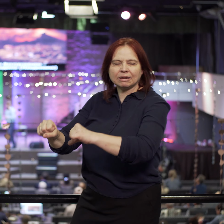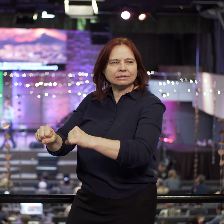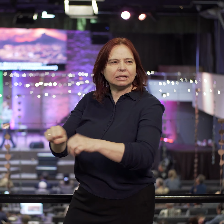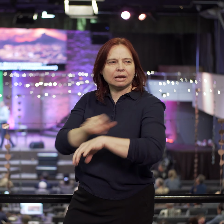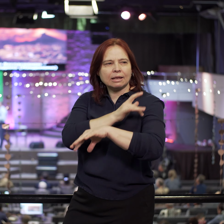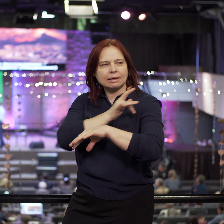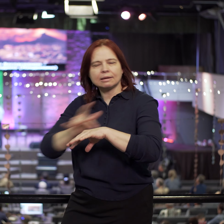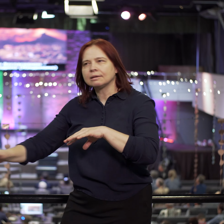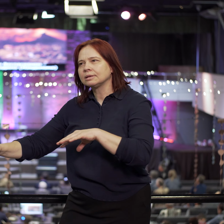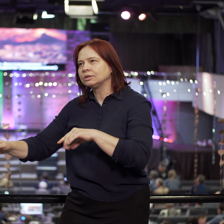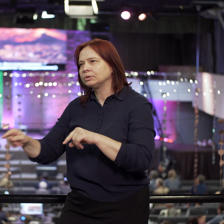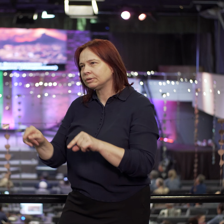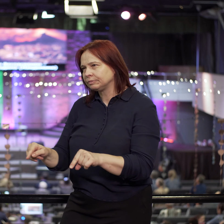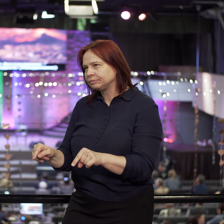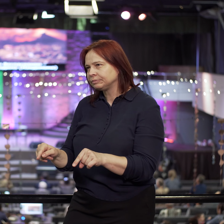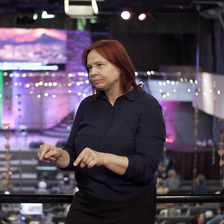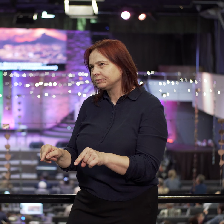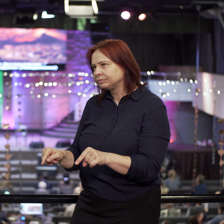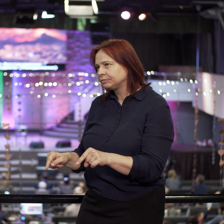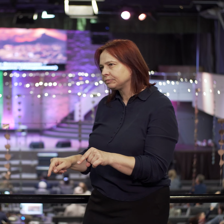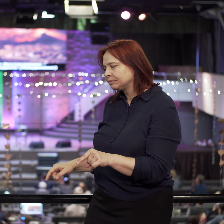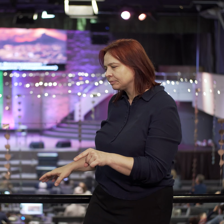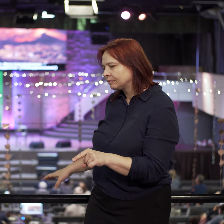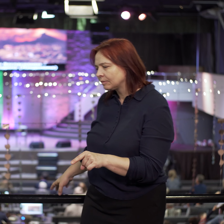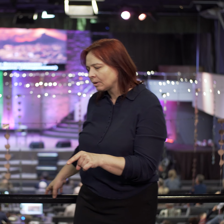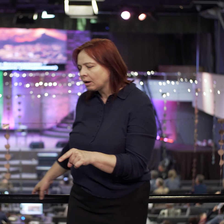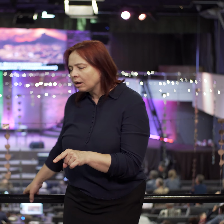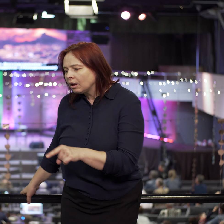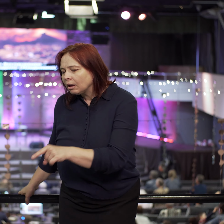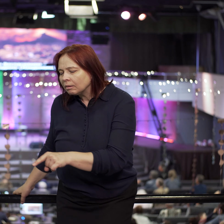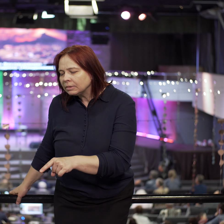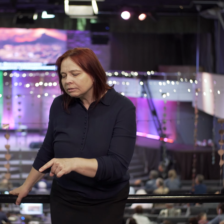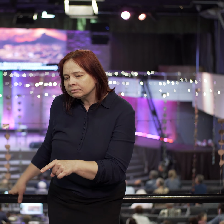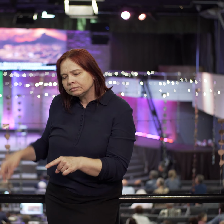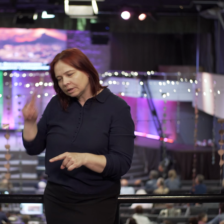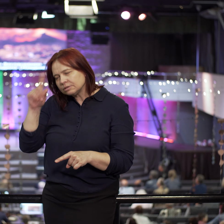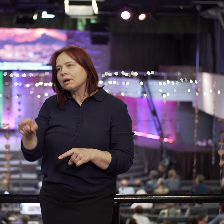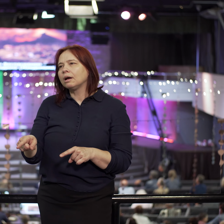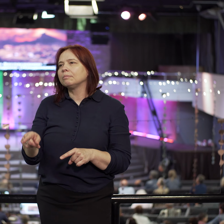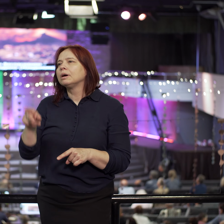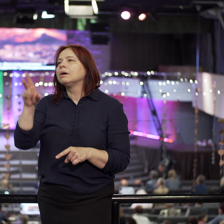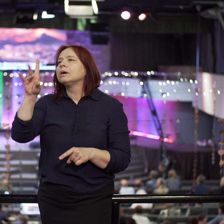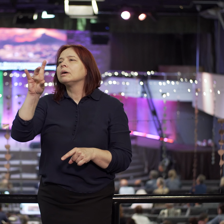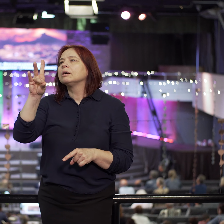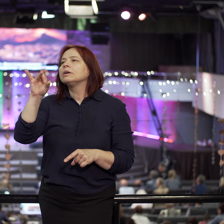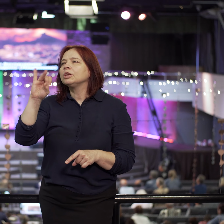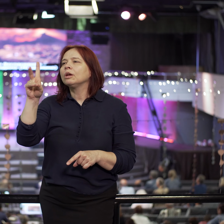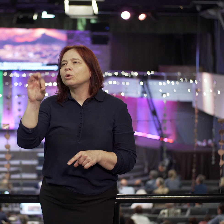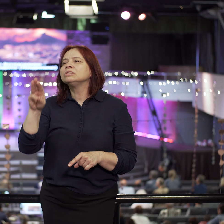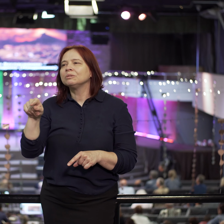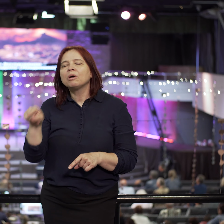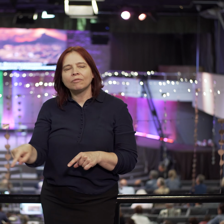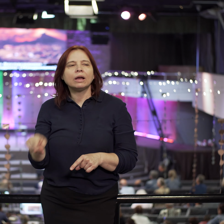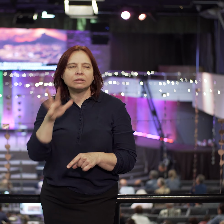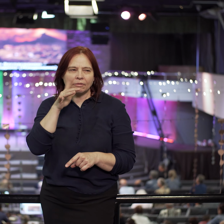не знаем о гибели Нагдимона или Никодима, но мы знаем, что примерно в это время его не стало. Умер